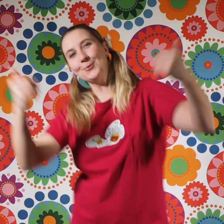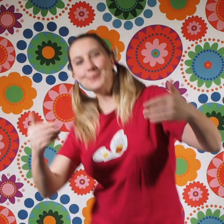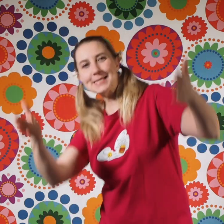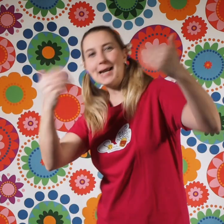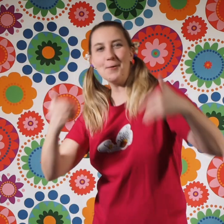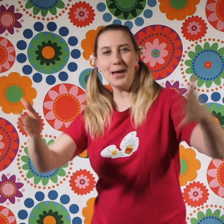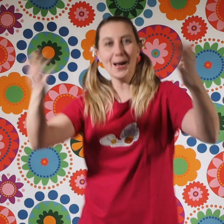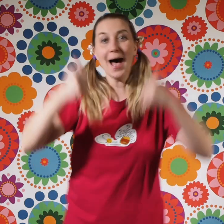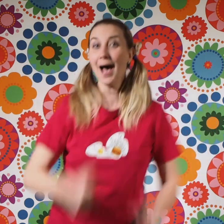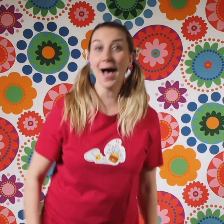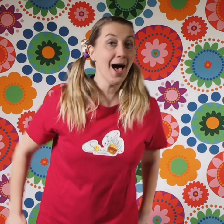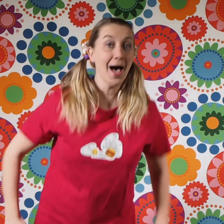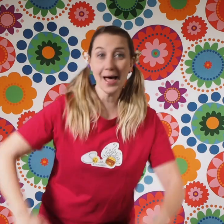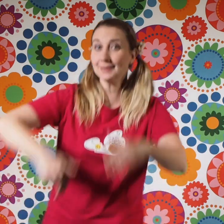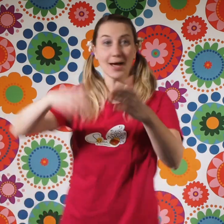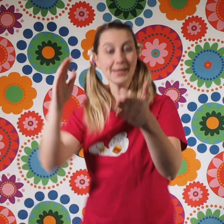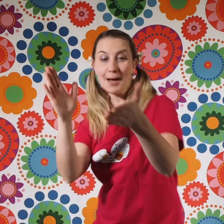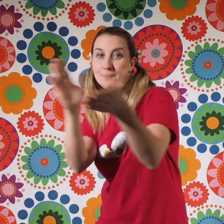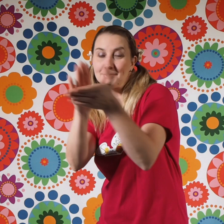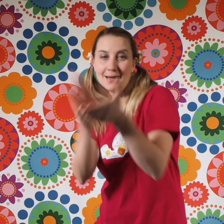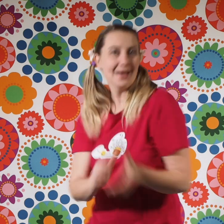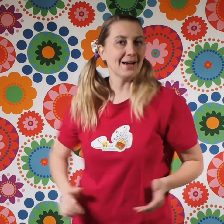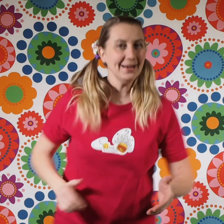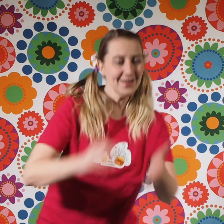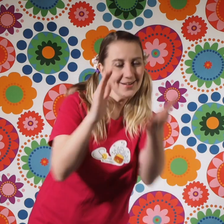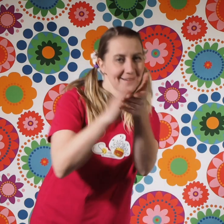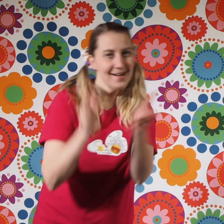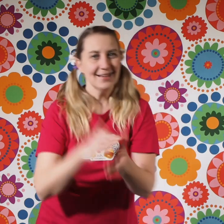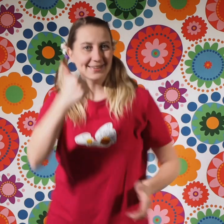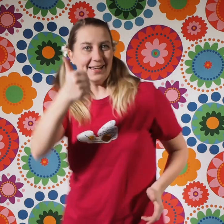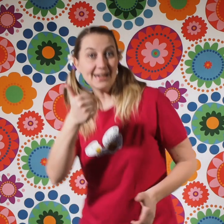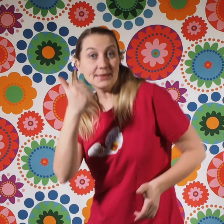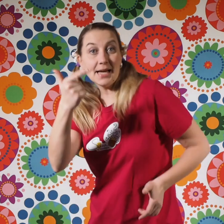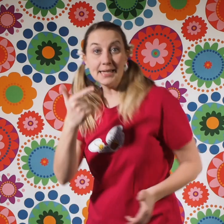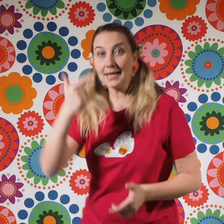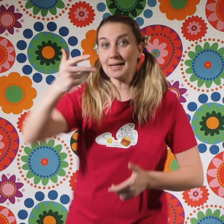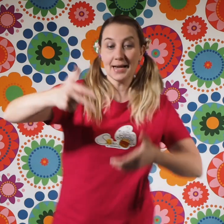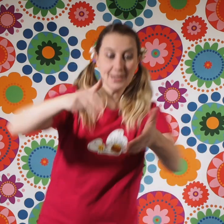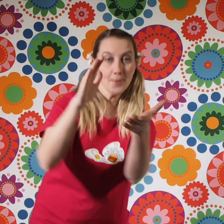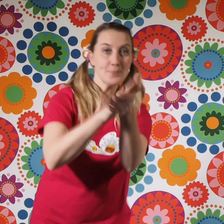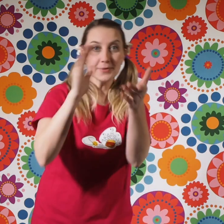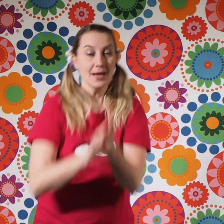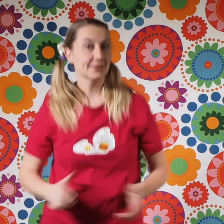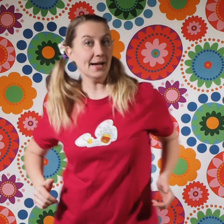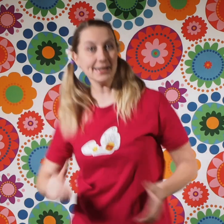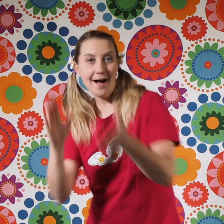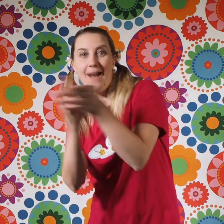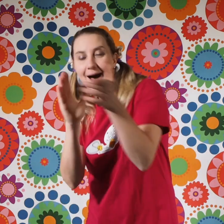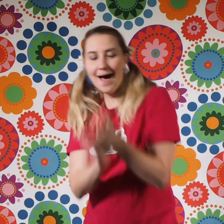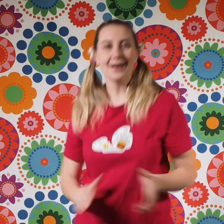yhdessä laulamaan. Taika, radio, taika, taika, radio, taika,